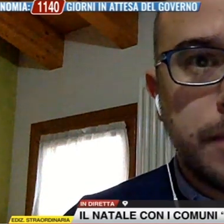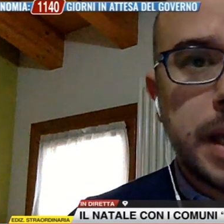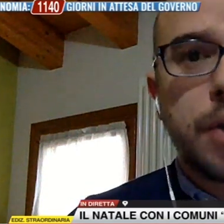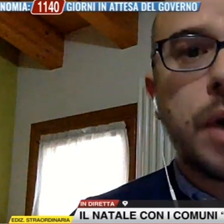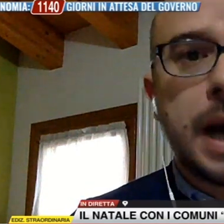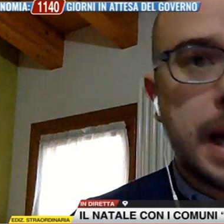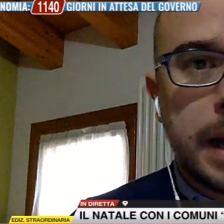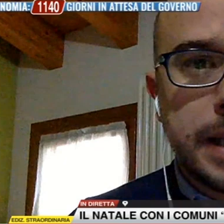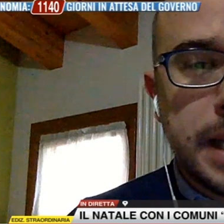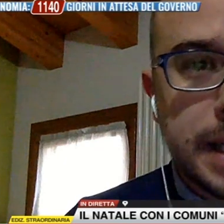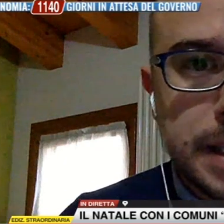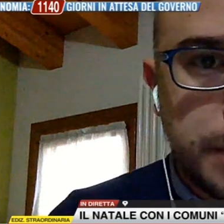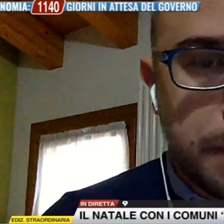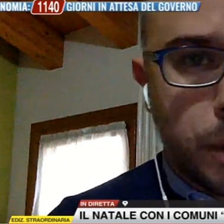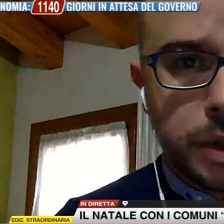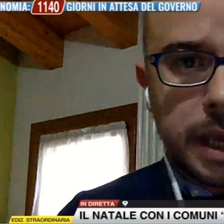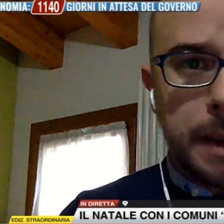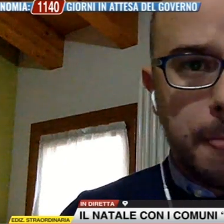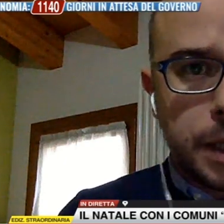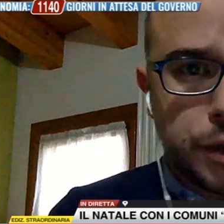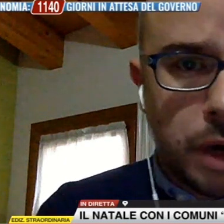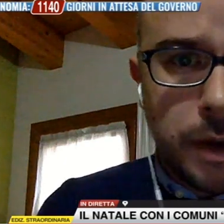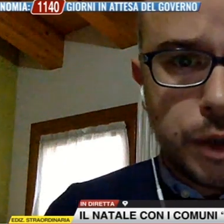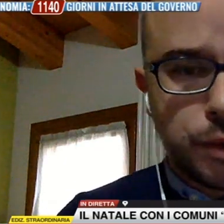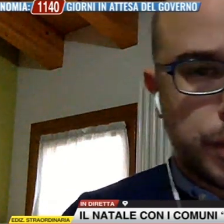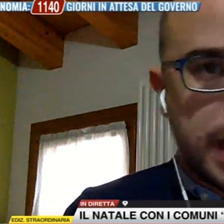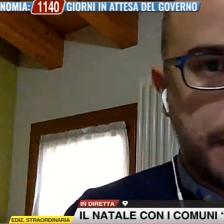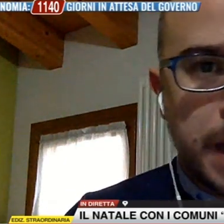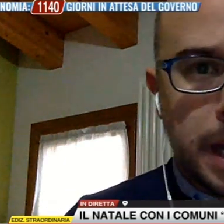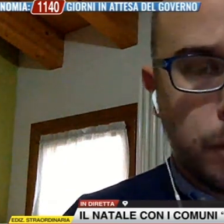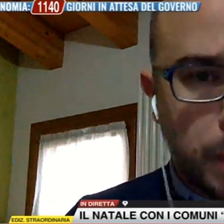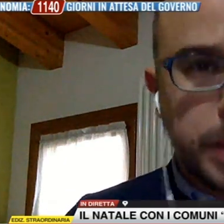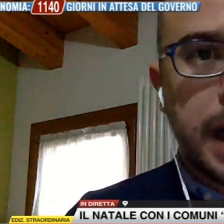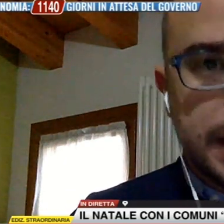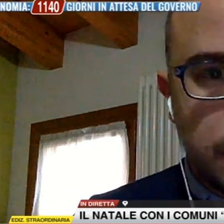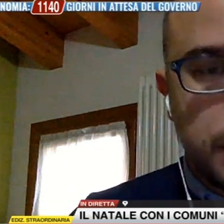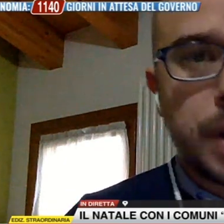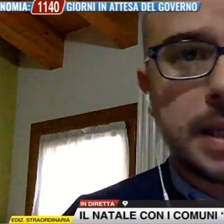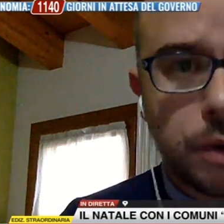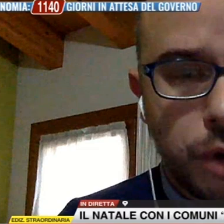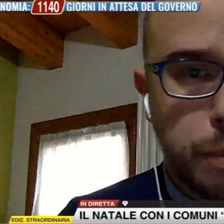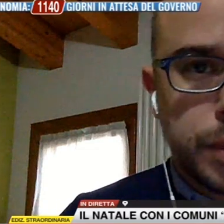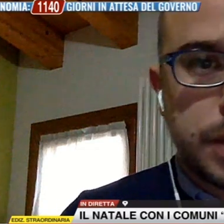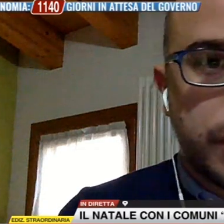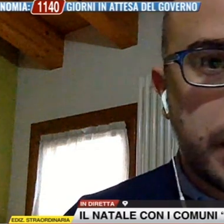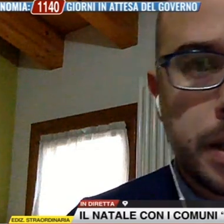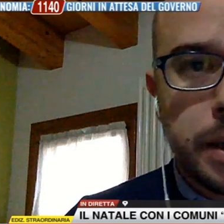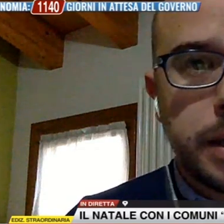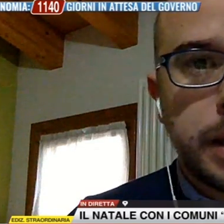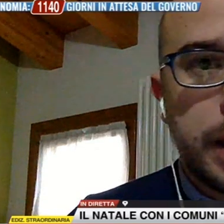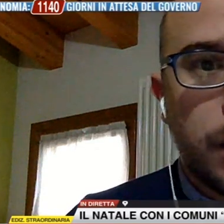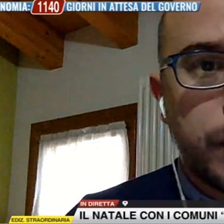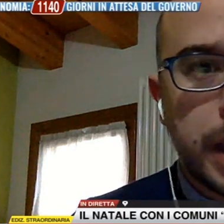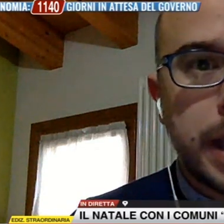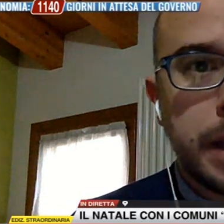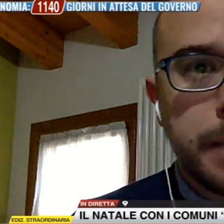si rinviano ai delicatissimi rapporti che ci sono a livello istituzionale a Roma, quindi all'interno della maggioranza con le opposizioni.